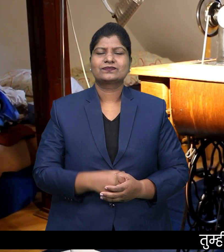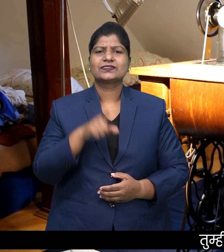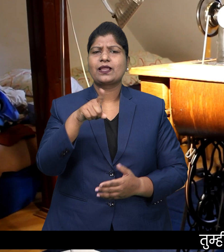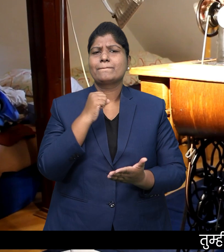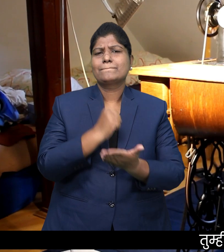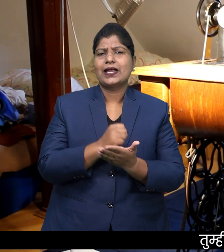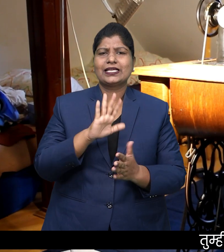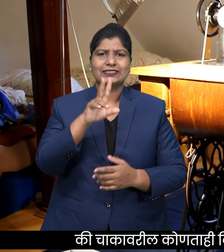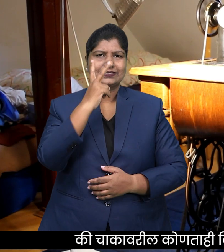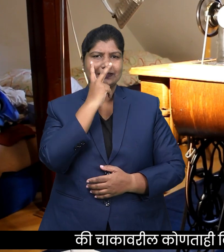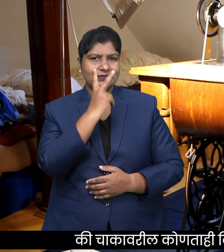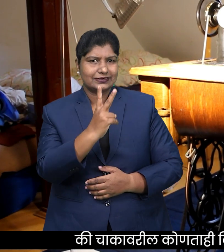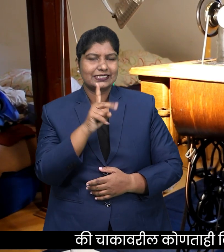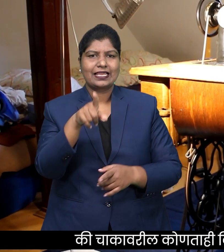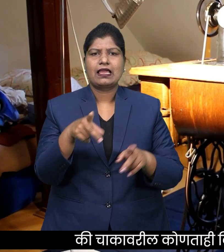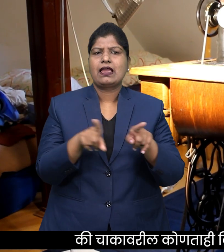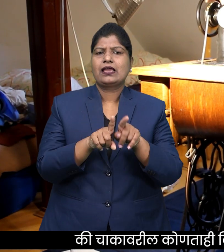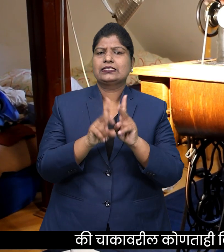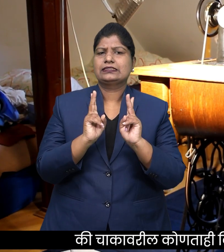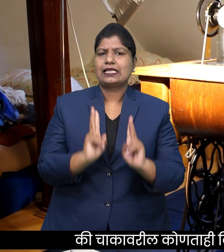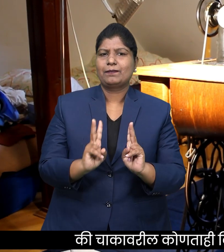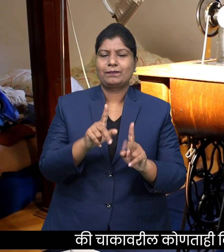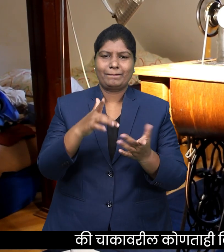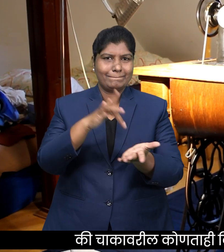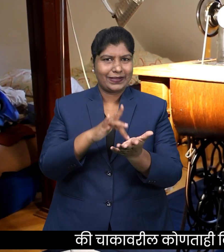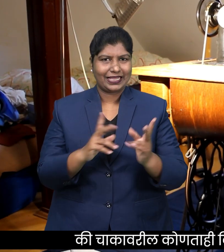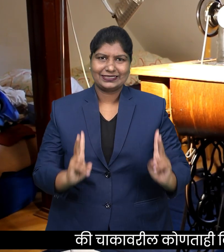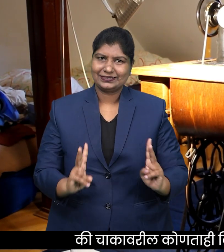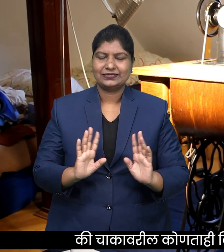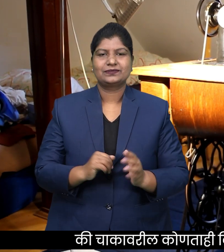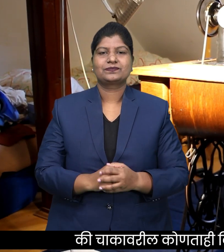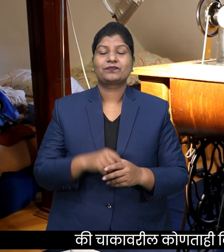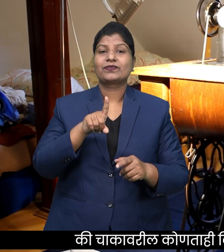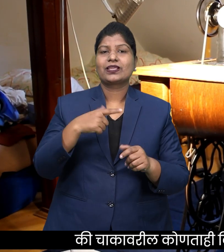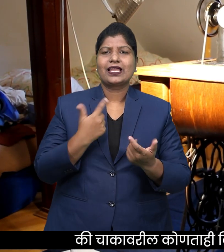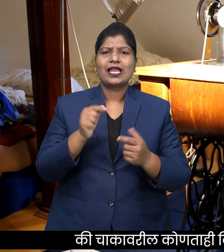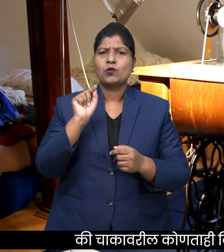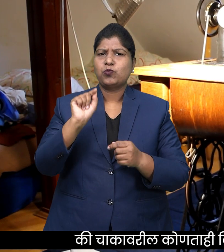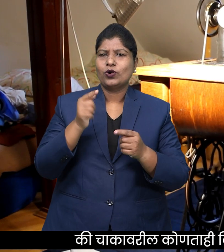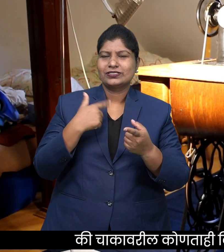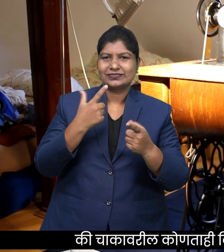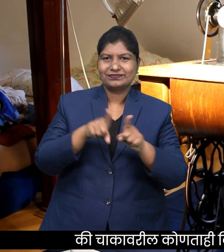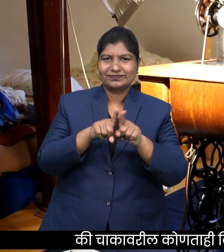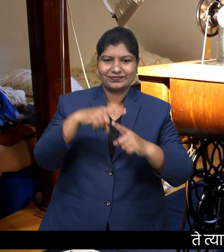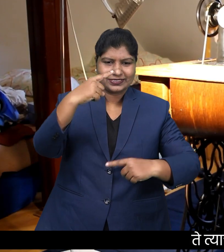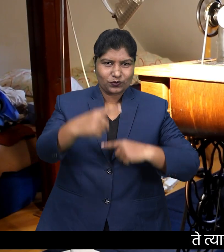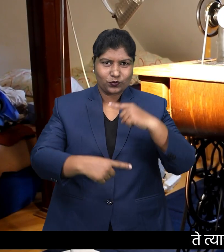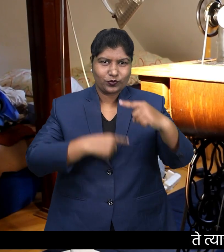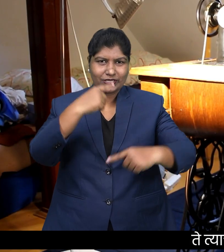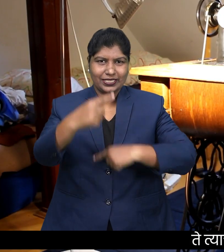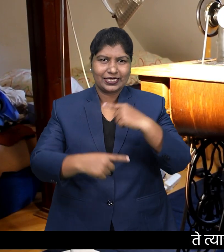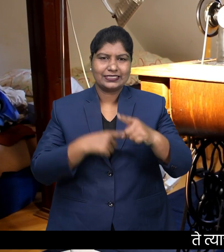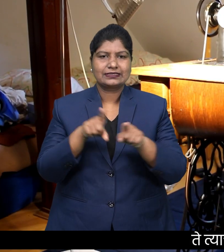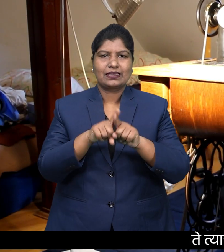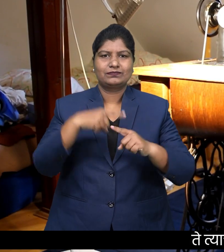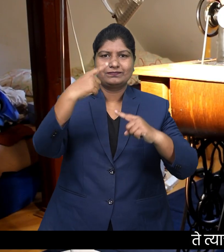तुम्ही पाहिले असेल की चाकावरील कोणताही बिंदू वर्तुळाकार गतीने फिरत असताना ते त्याच